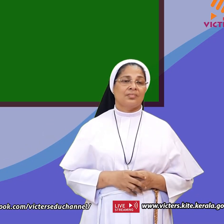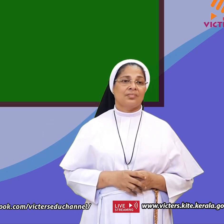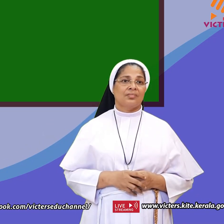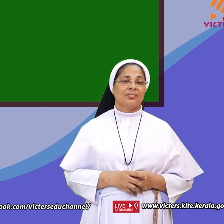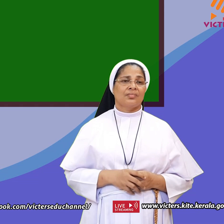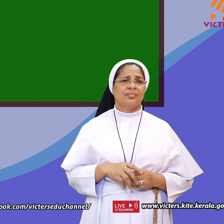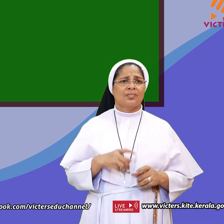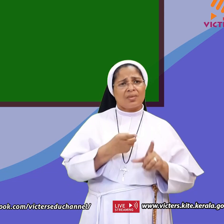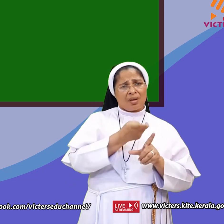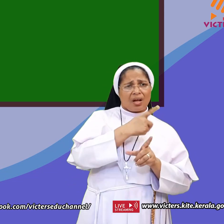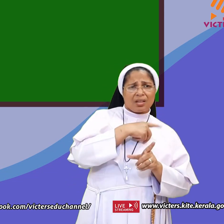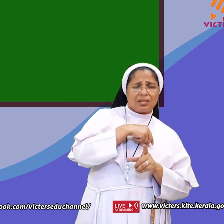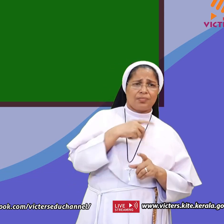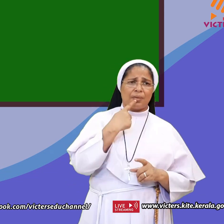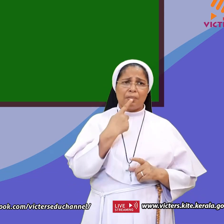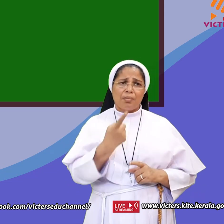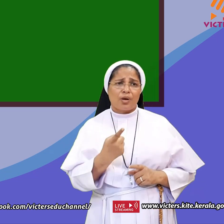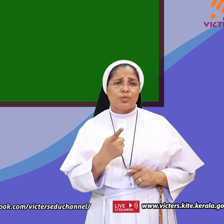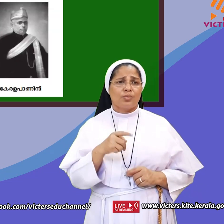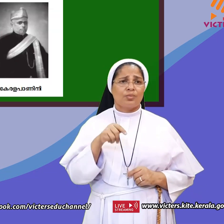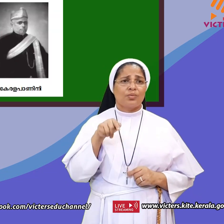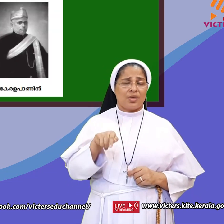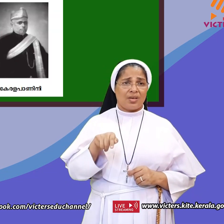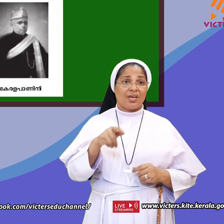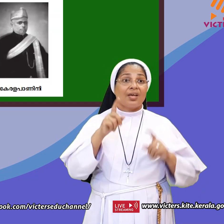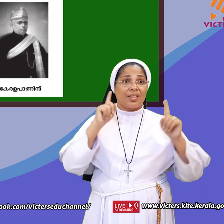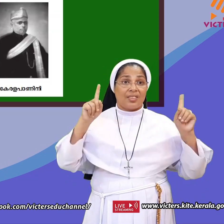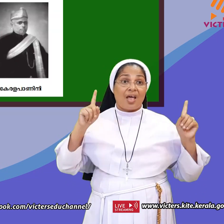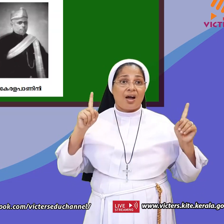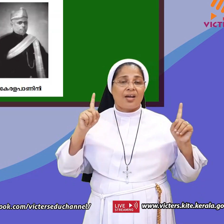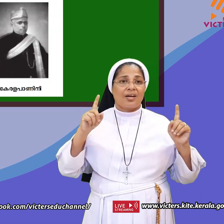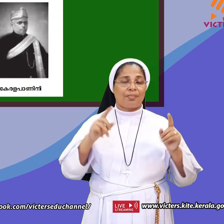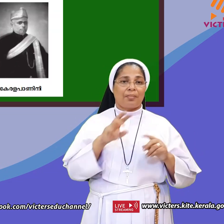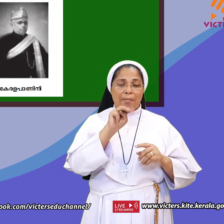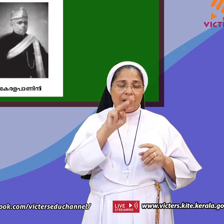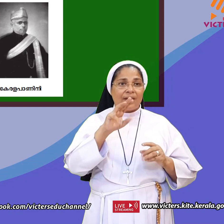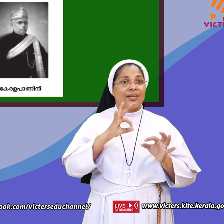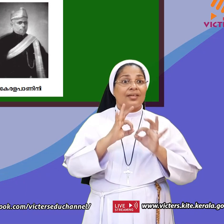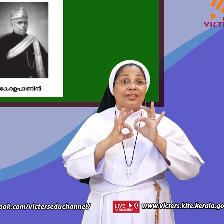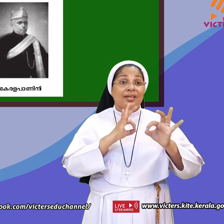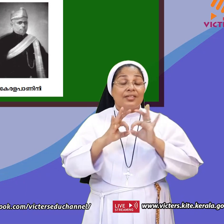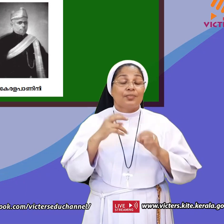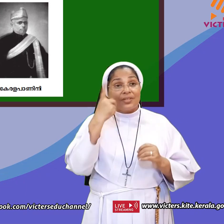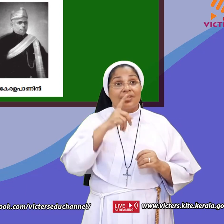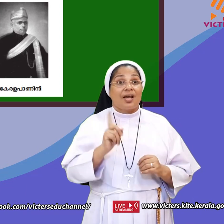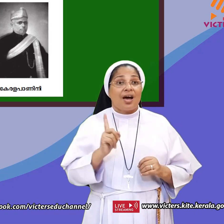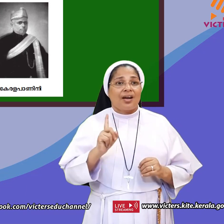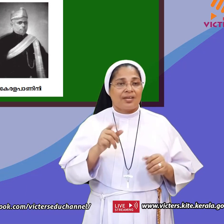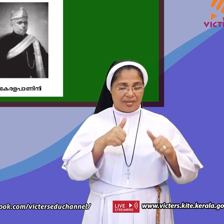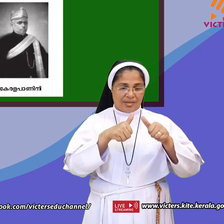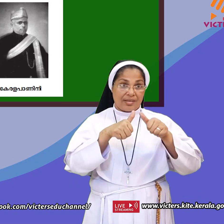ആദ്യം ഞാൻ പറഞ്ഞിരുന്നു, അഭിജ്ഞാന ശാകുന്തളം മലയാളത്തിലേക്ക് തർജ്ജമ ചെയ്തത് AR രാജരാജവർമ്മയാണെന്ന്.